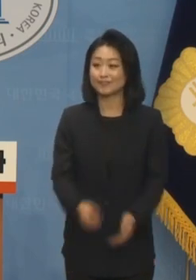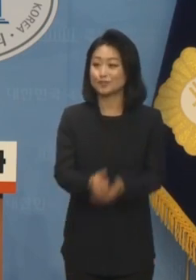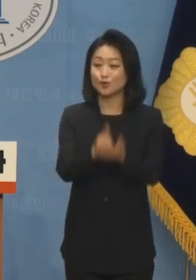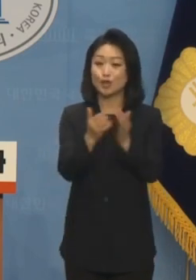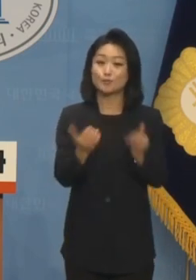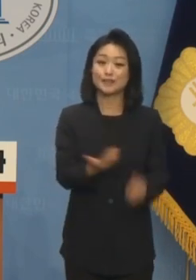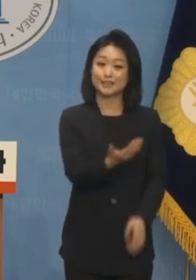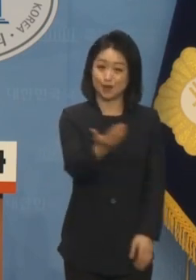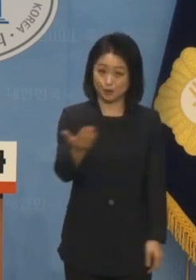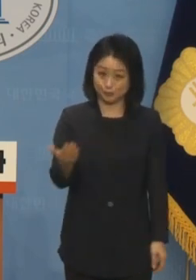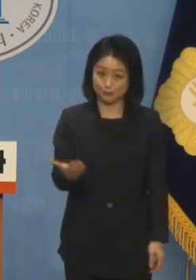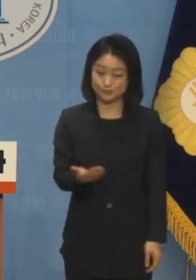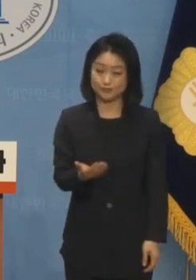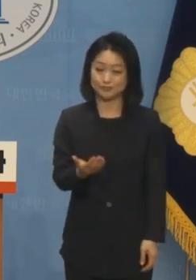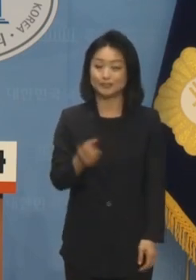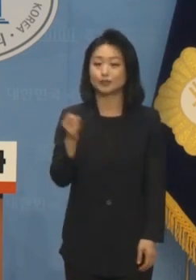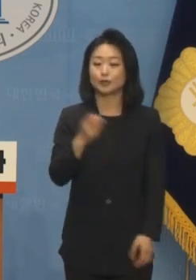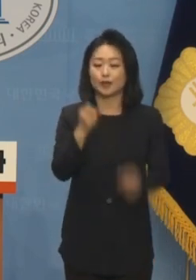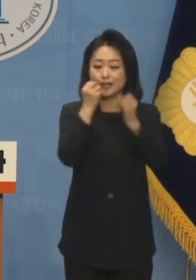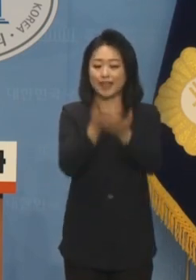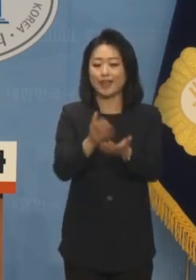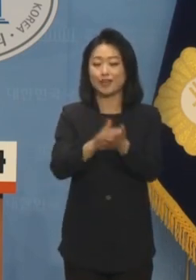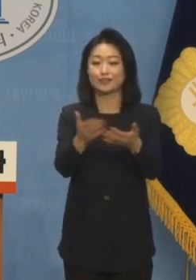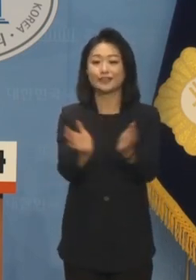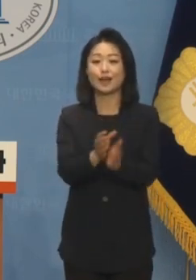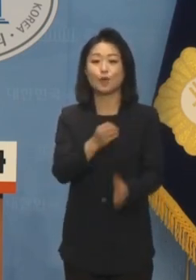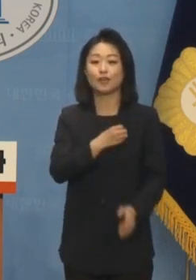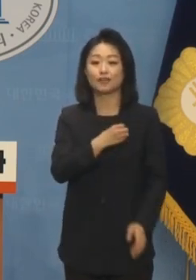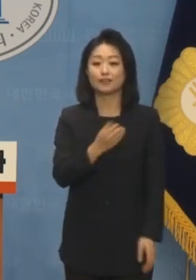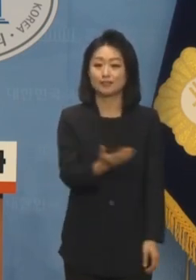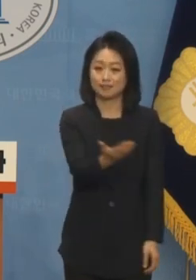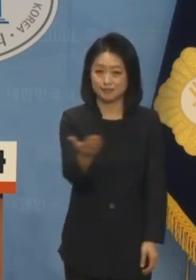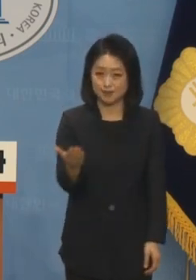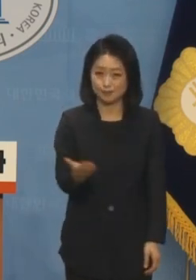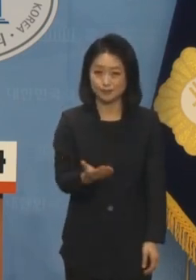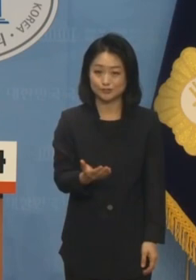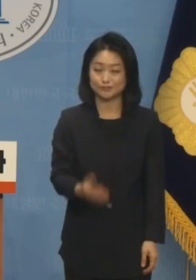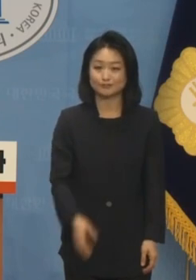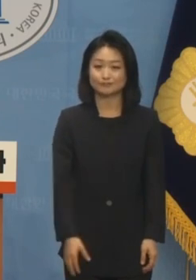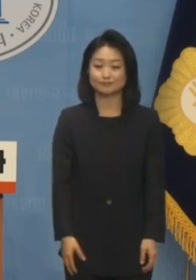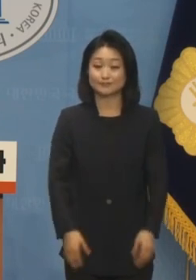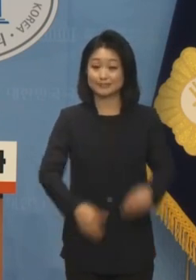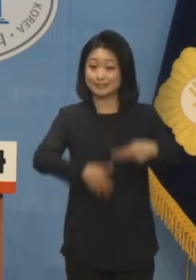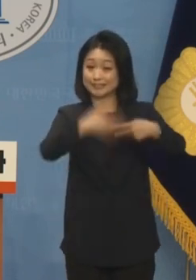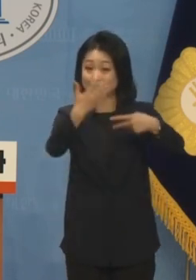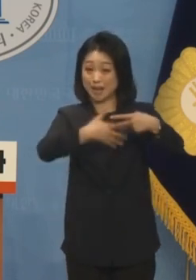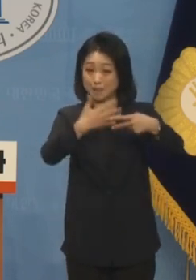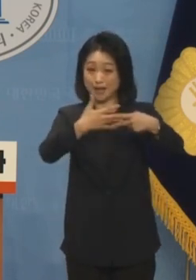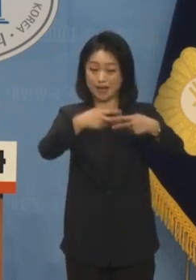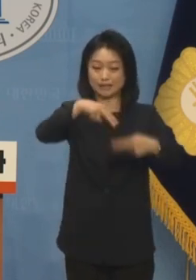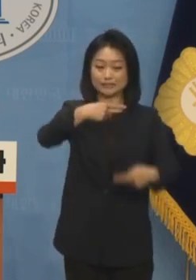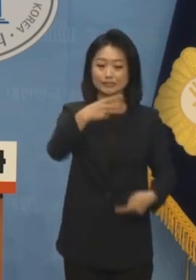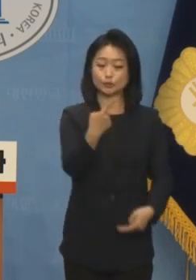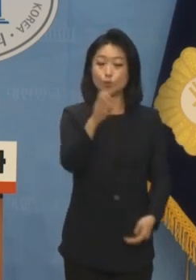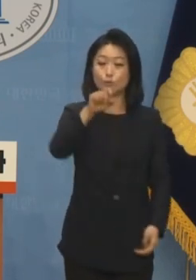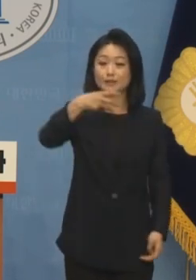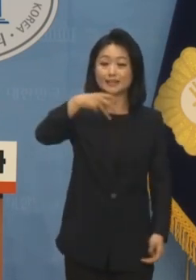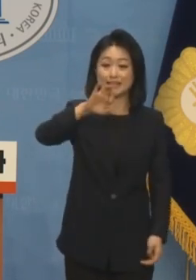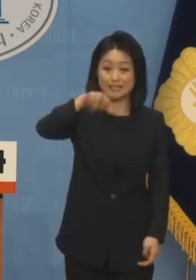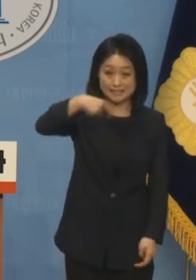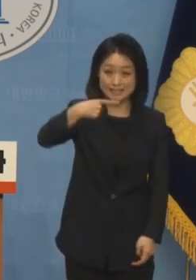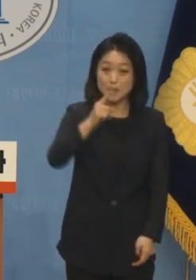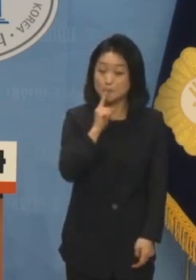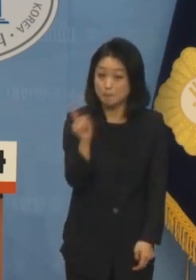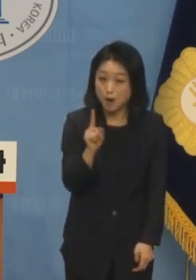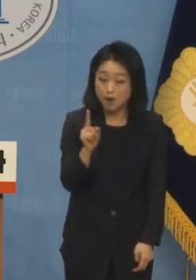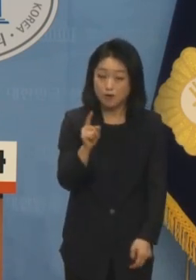존경하는 국민 여러분, 그리고 개혁신당 당원 동지 여러분, 드라마 스토브리그에 이런 대사가 있습니다.